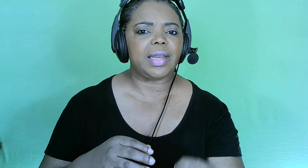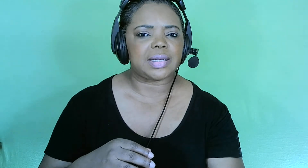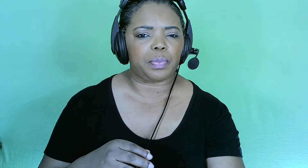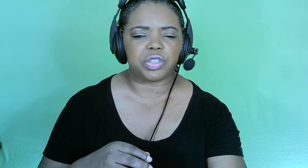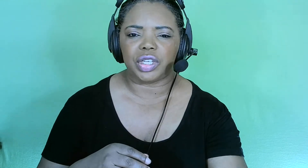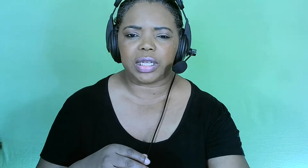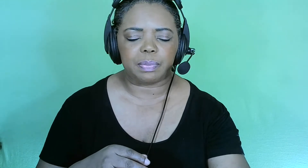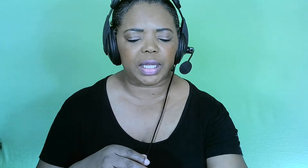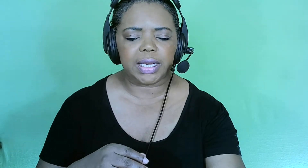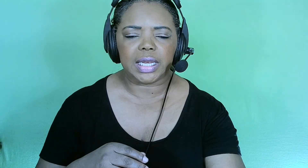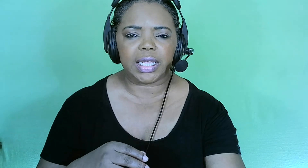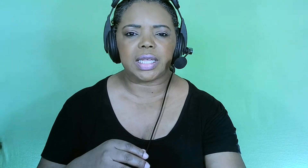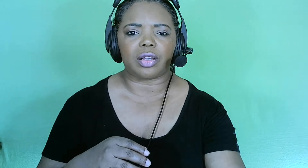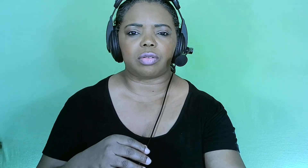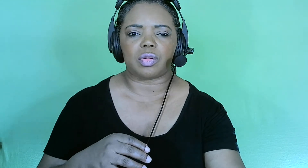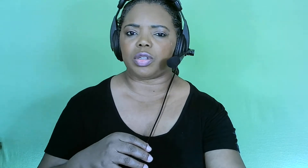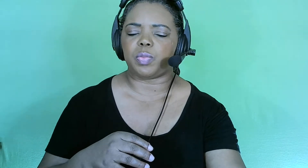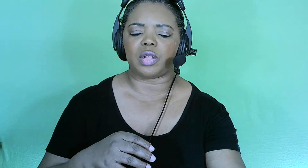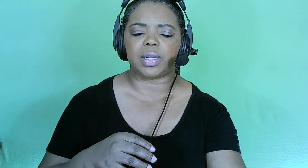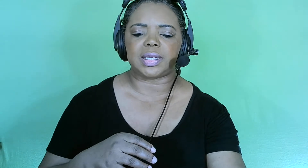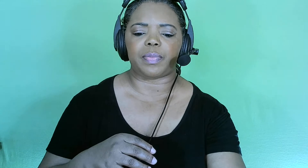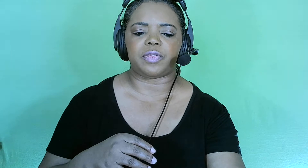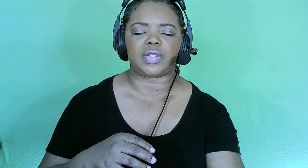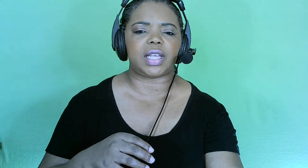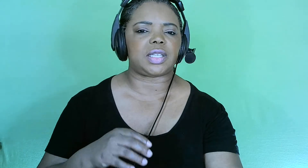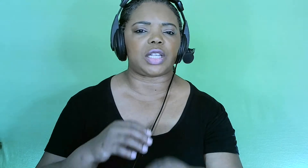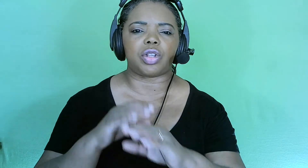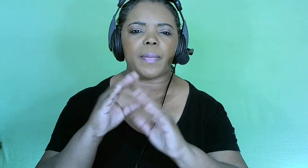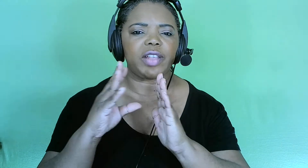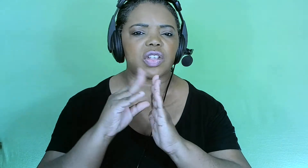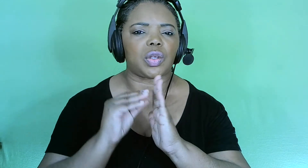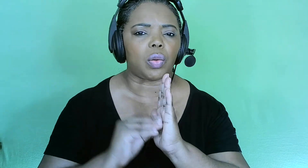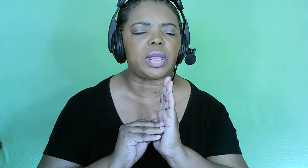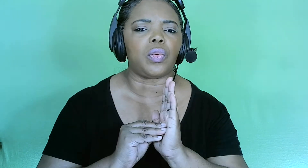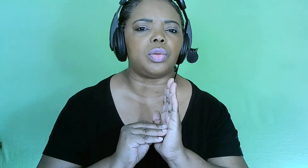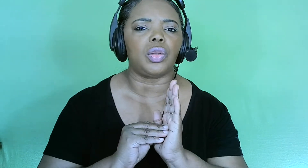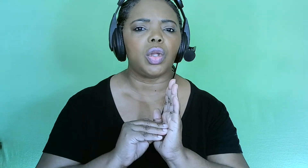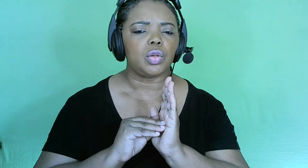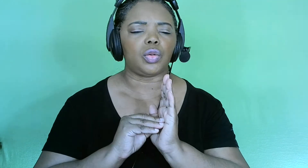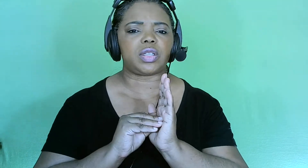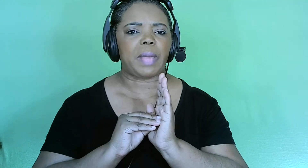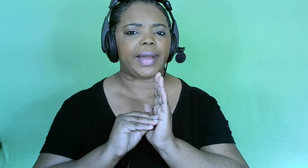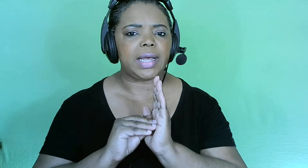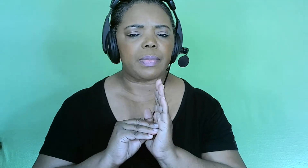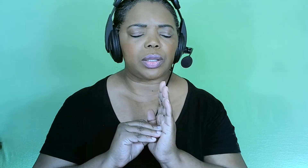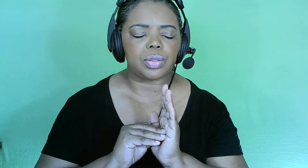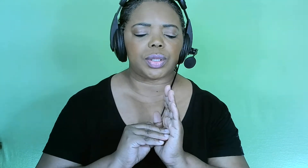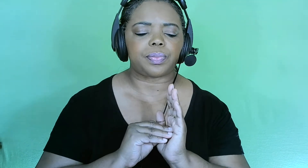dessa apostilinha pequenininha que eu disponibilizei para vocês, que é somente esse conteúdo dos parâmetros,